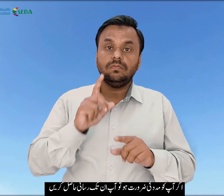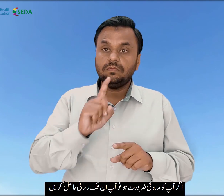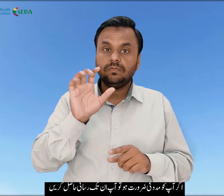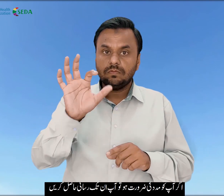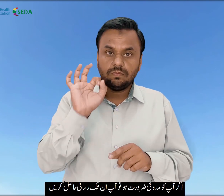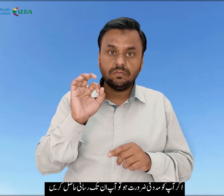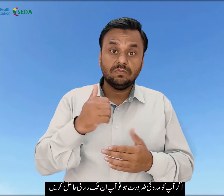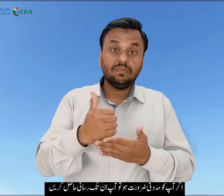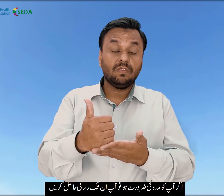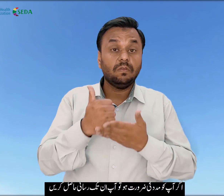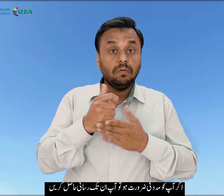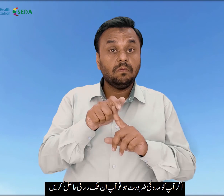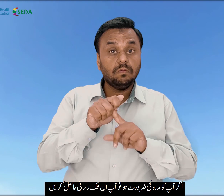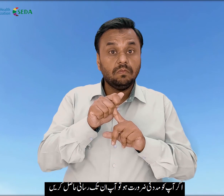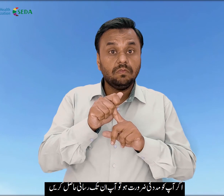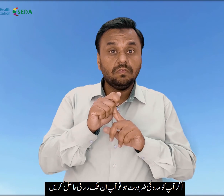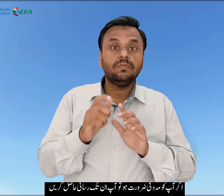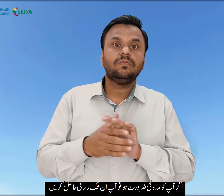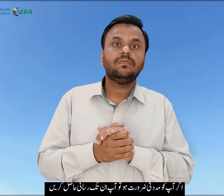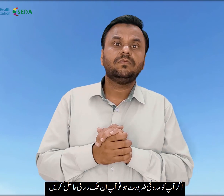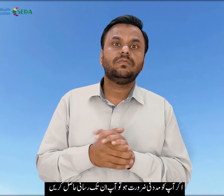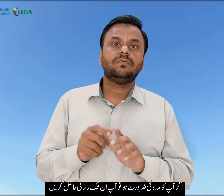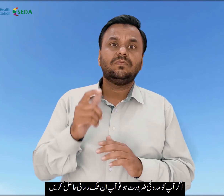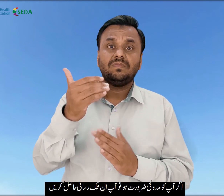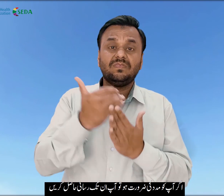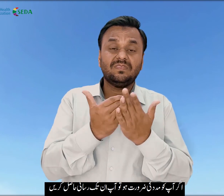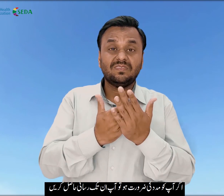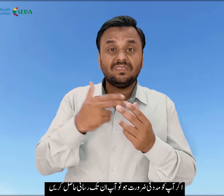کی ضرورت ہو تو آپ ان تک رسائی حاصل کریں۔